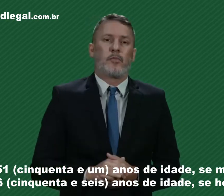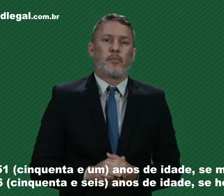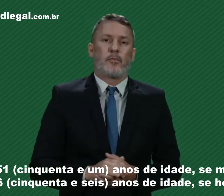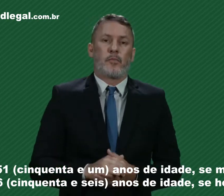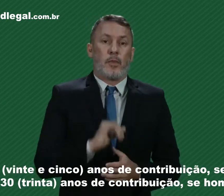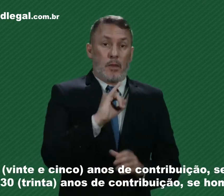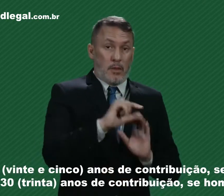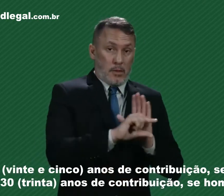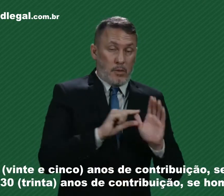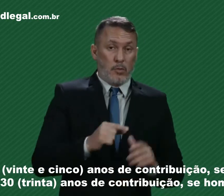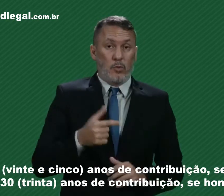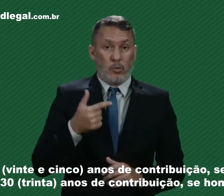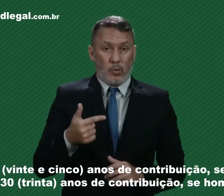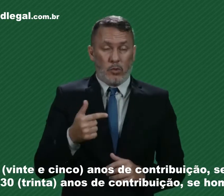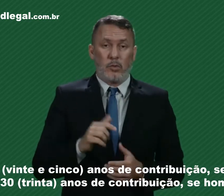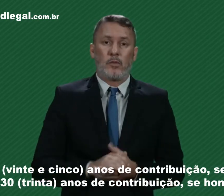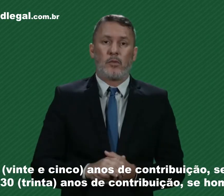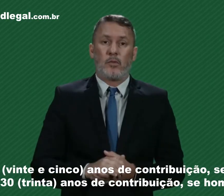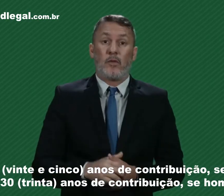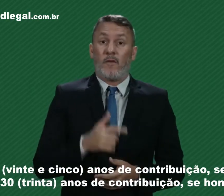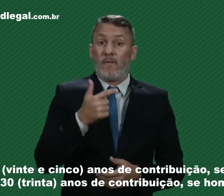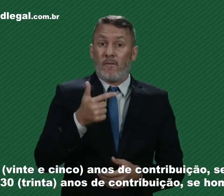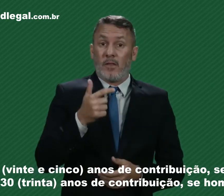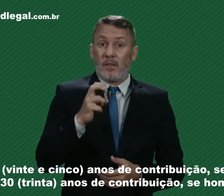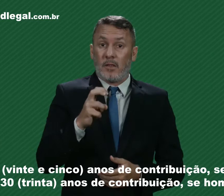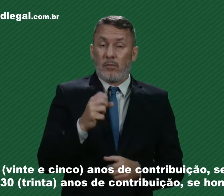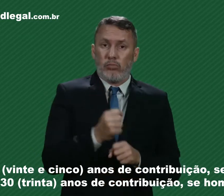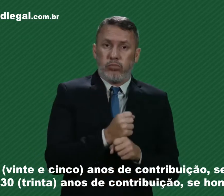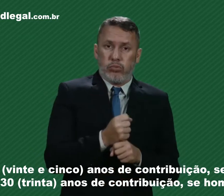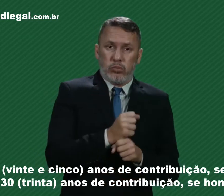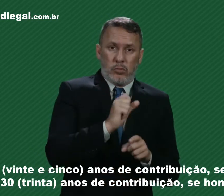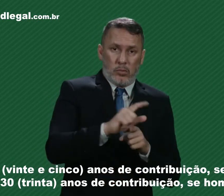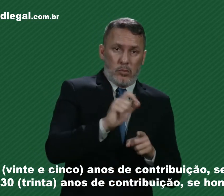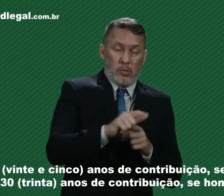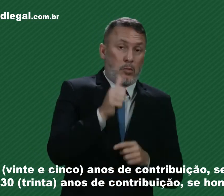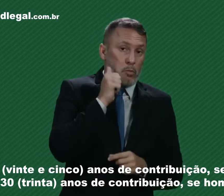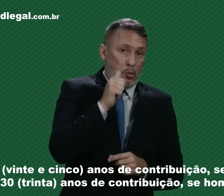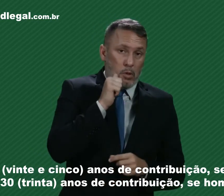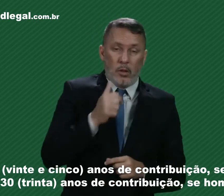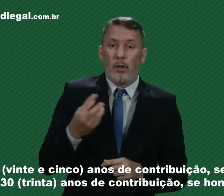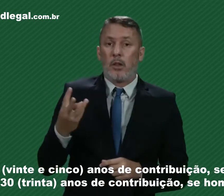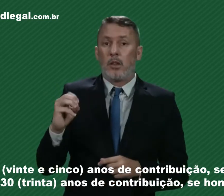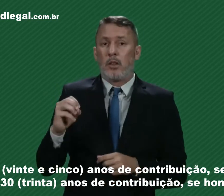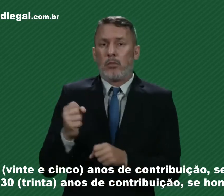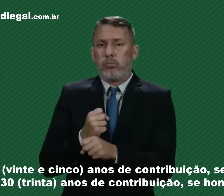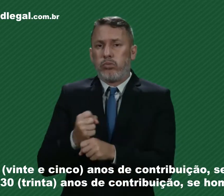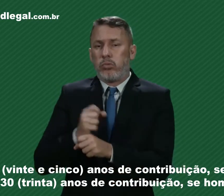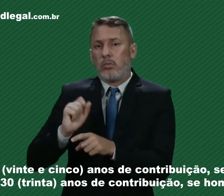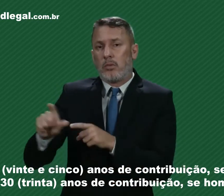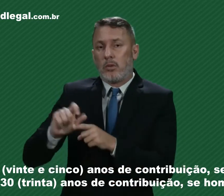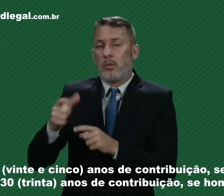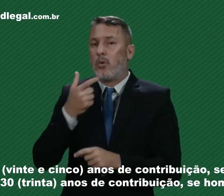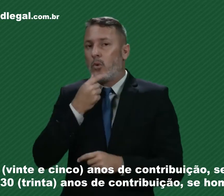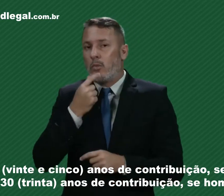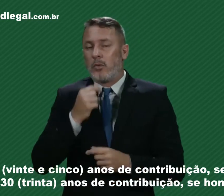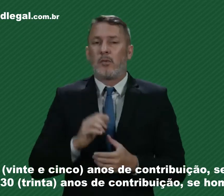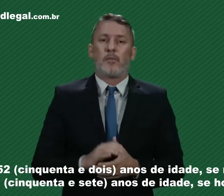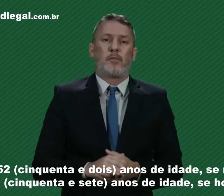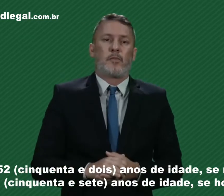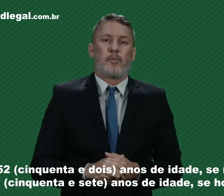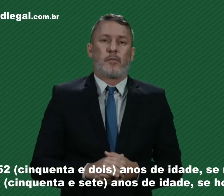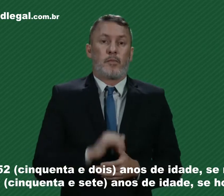se homem. Inciso 2. 25 anos de contribuição se mulher e 30 anos de contribuição se